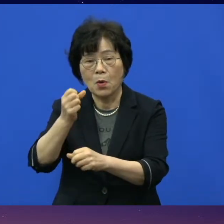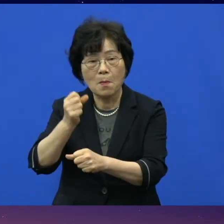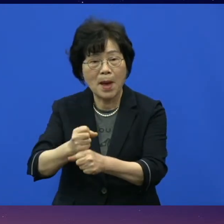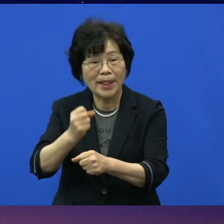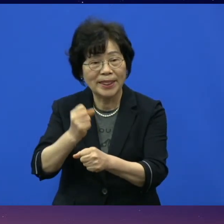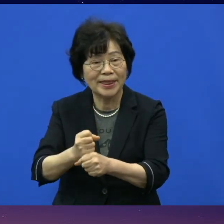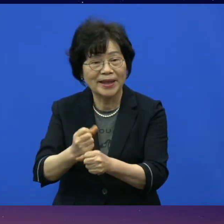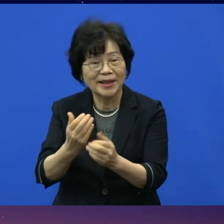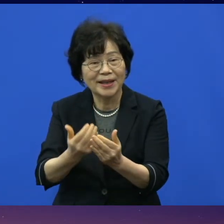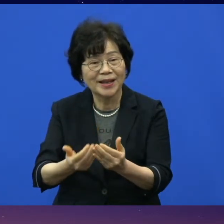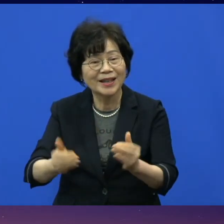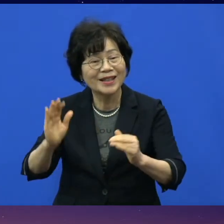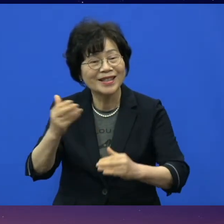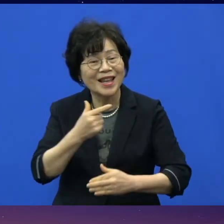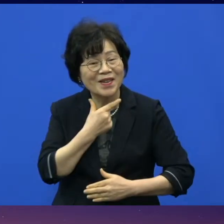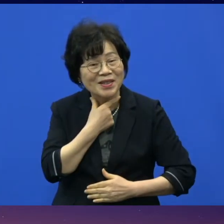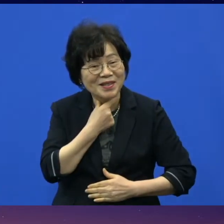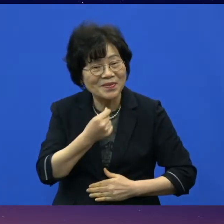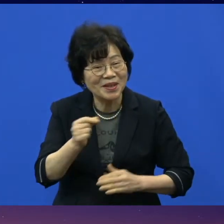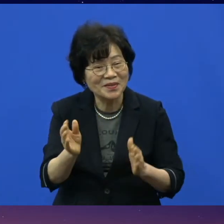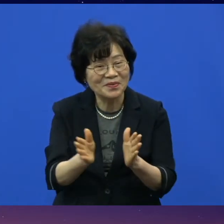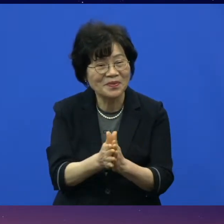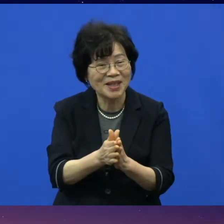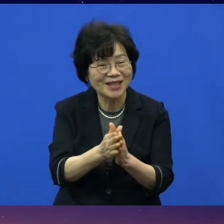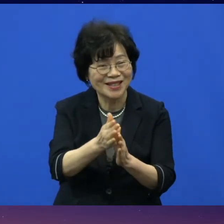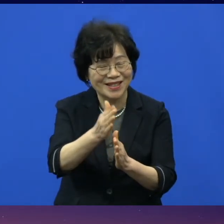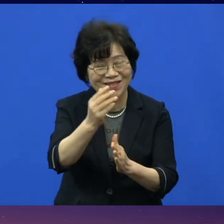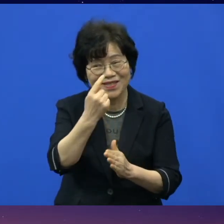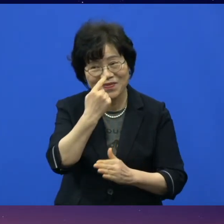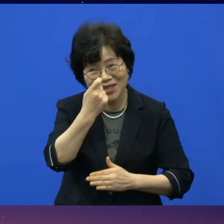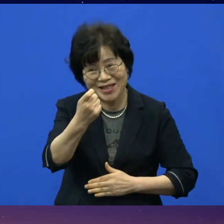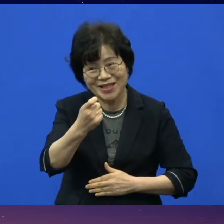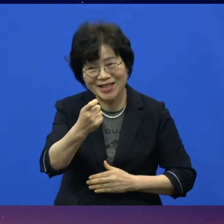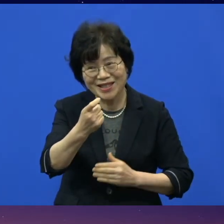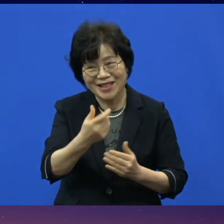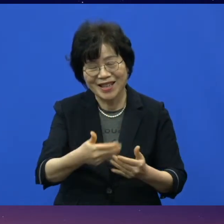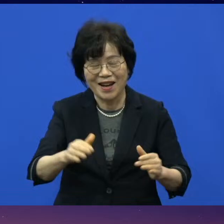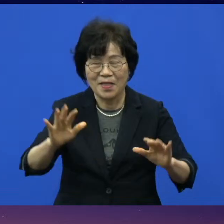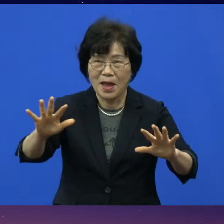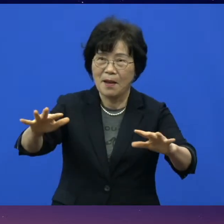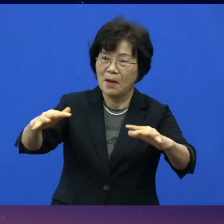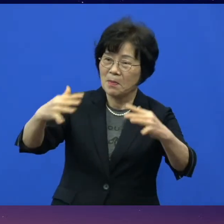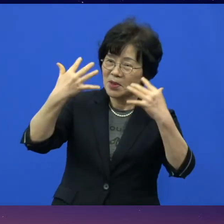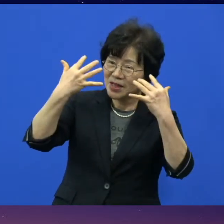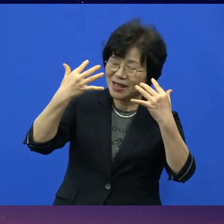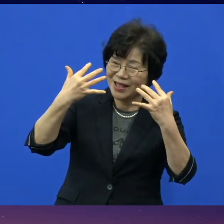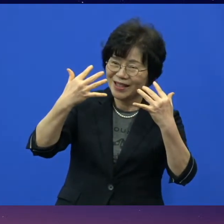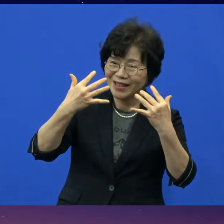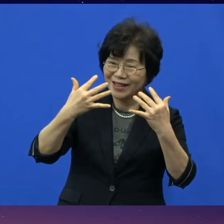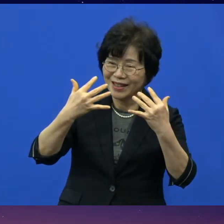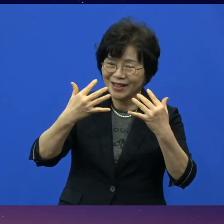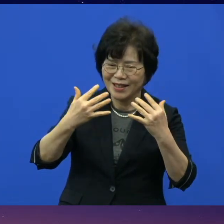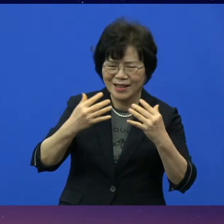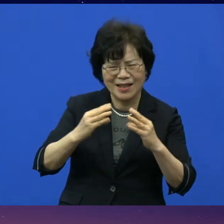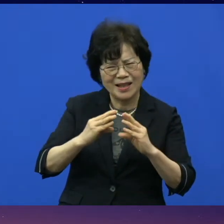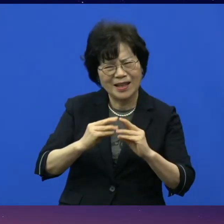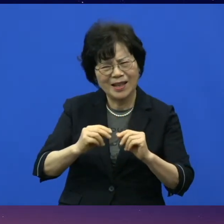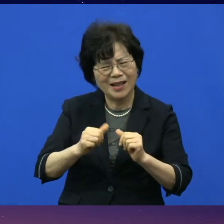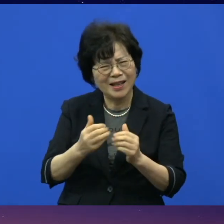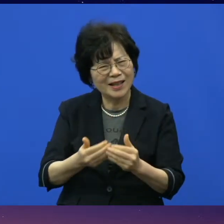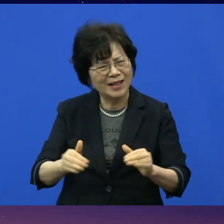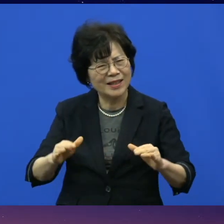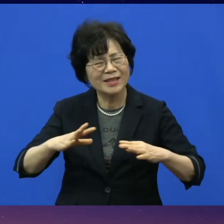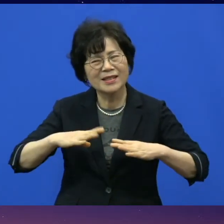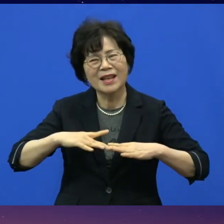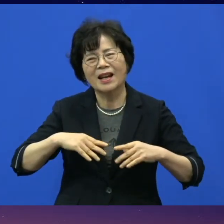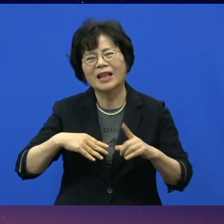거죠. 멋지고 화려한 그릇이 되고 싶은 거죠. 이목을 집중시키는 거. 질그릇은 뭐 그릇 자체가 자랑할 게